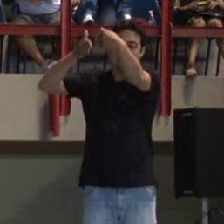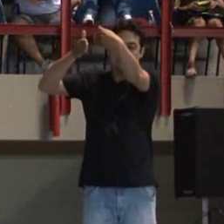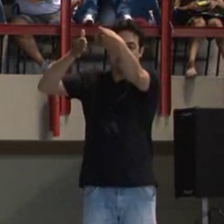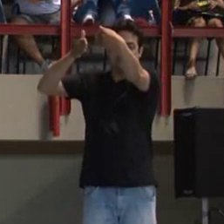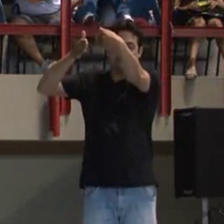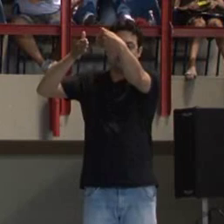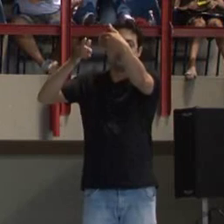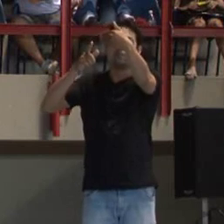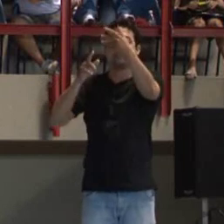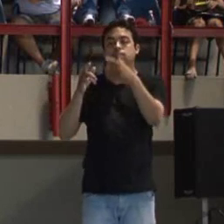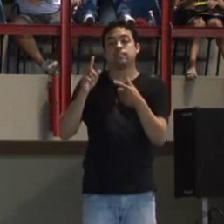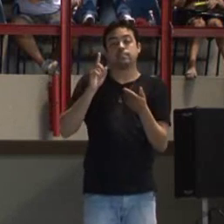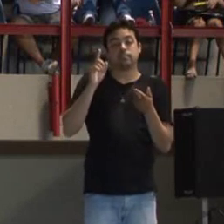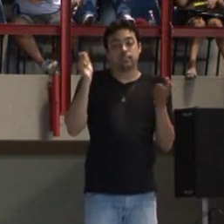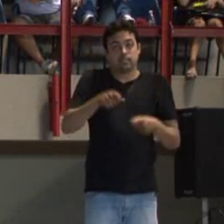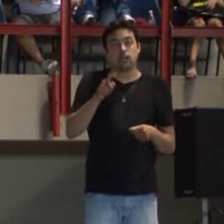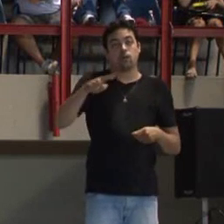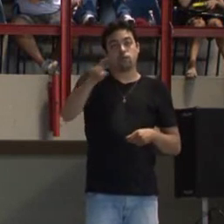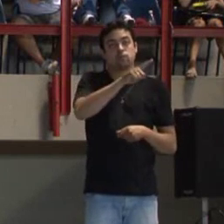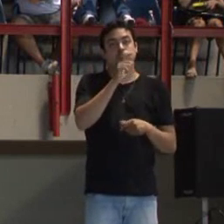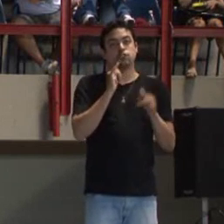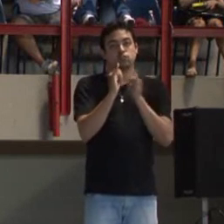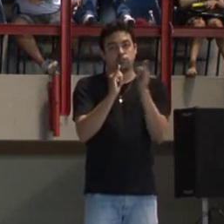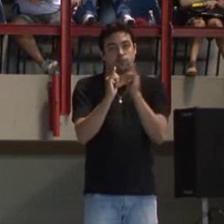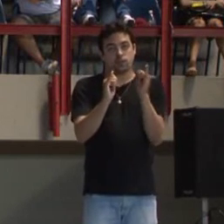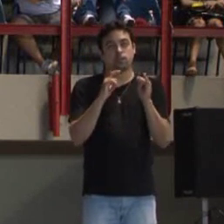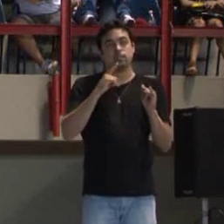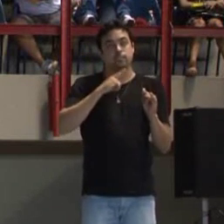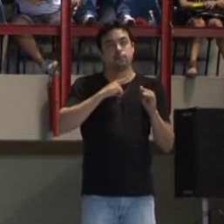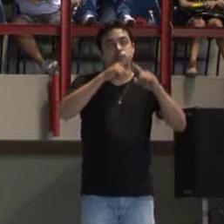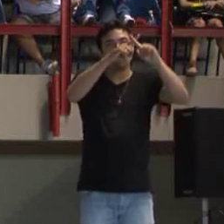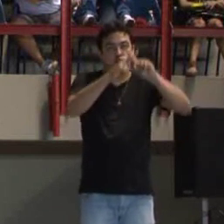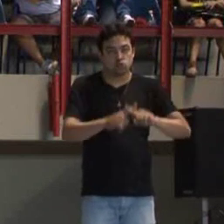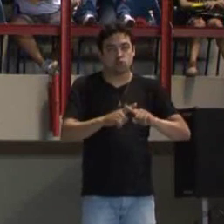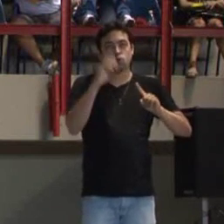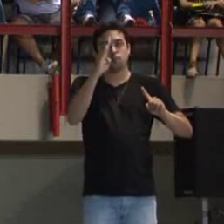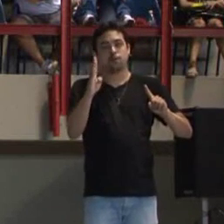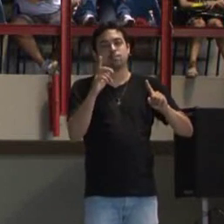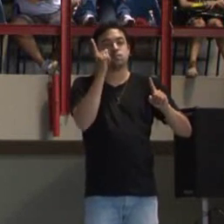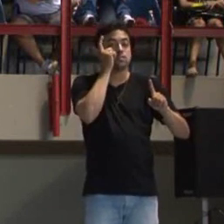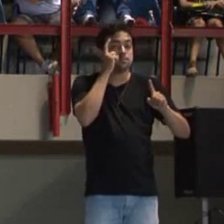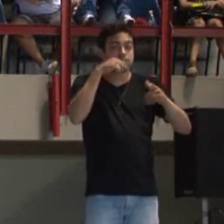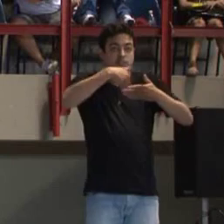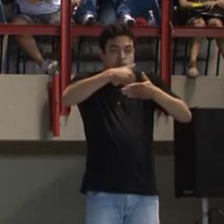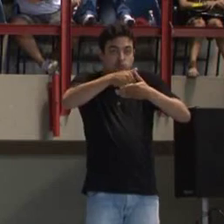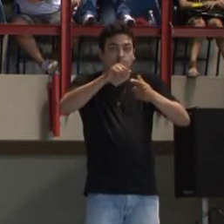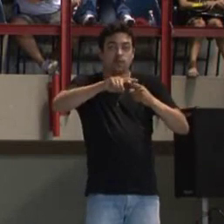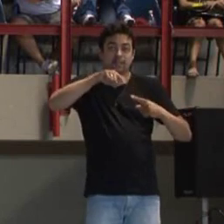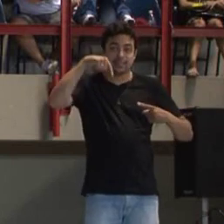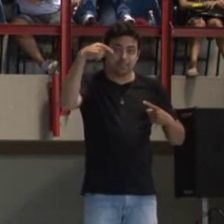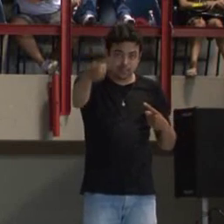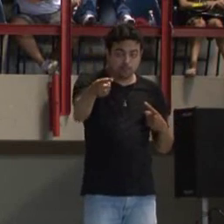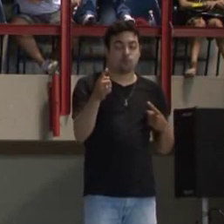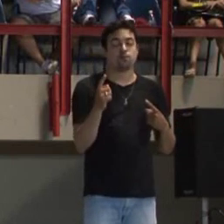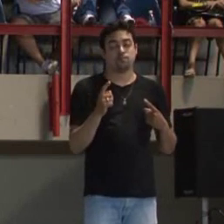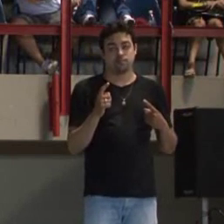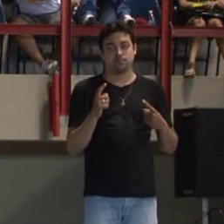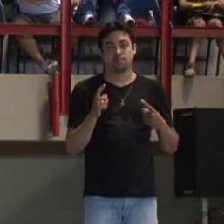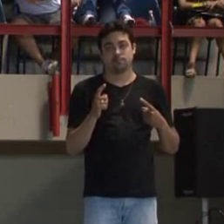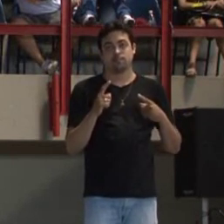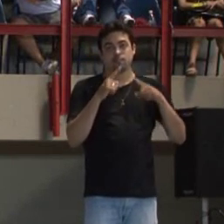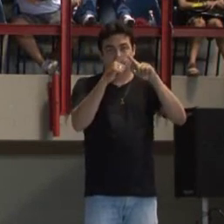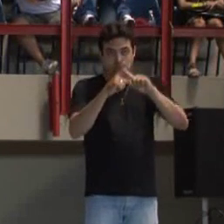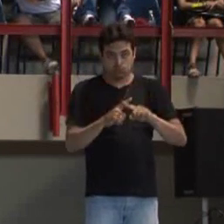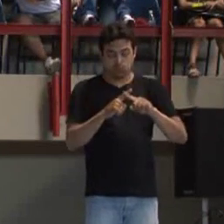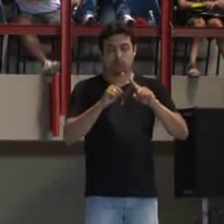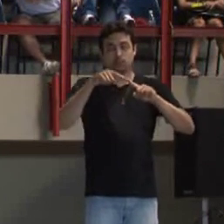um dia você puder, quem tiver acesso à internet, depois do jogo, que para você não perder o jogo, tá